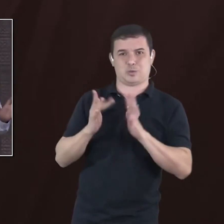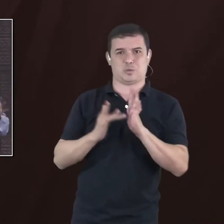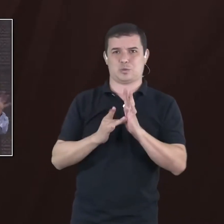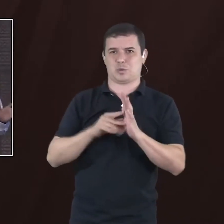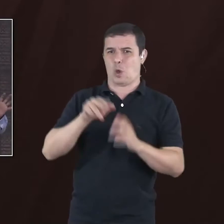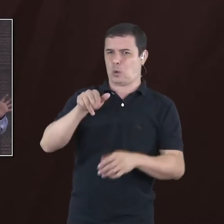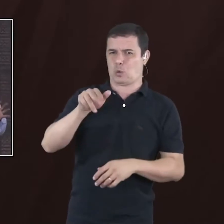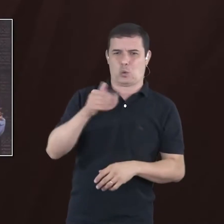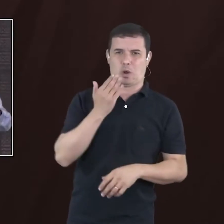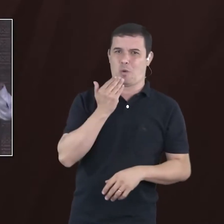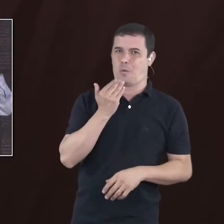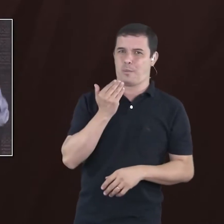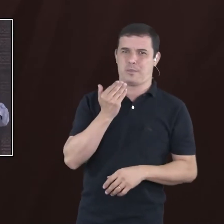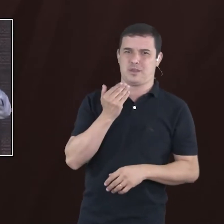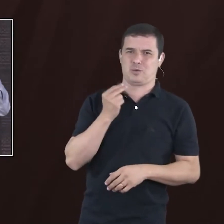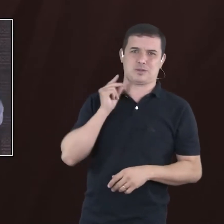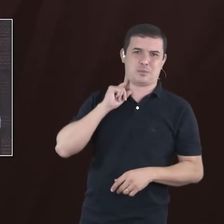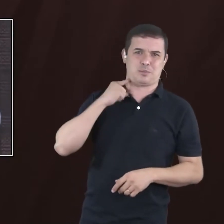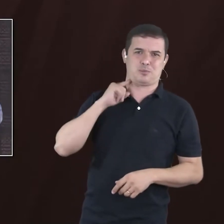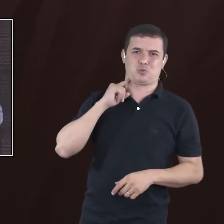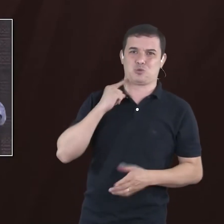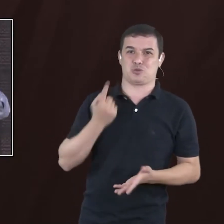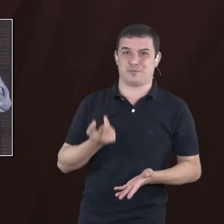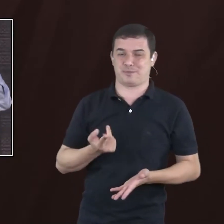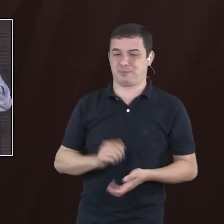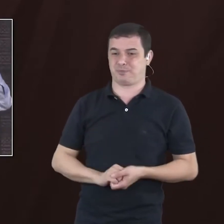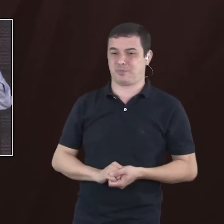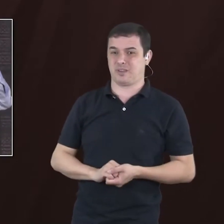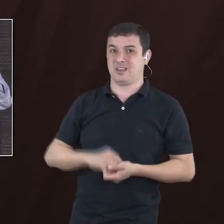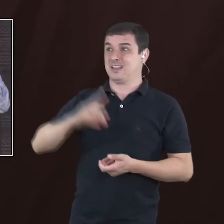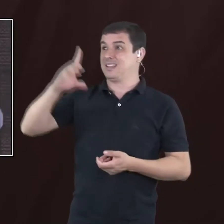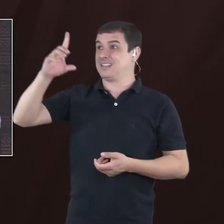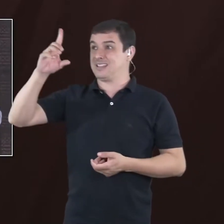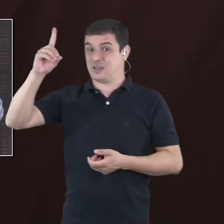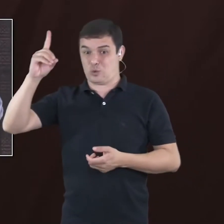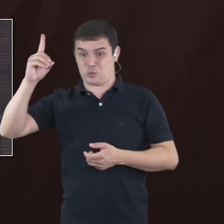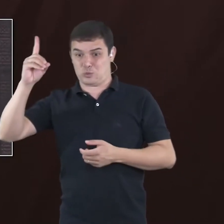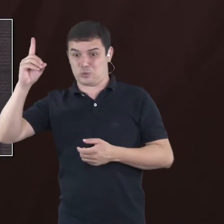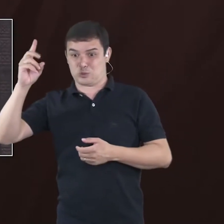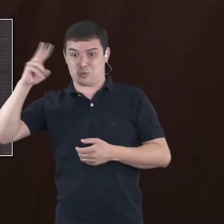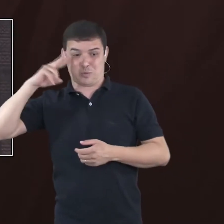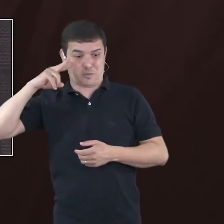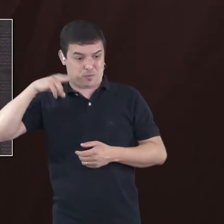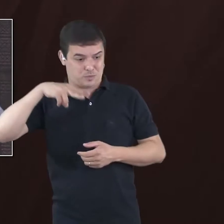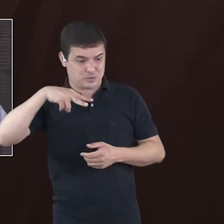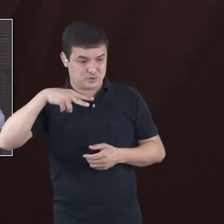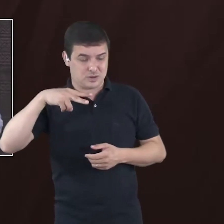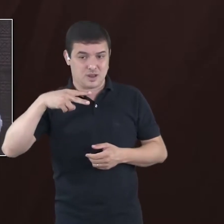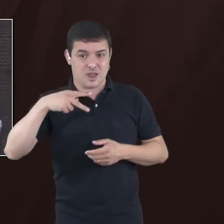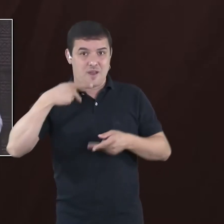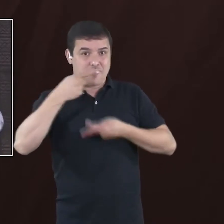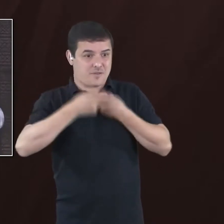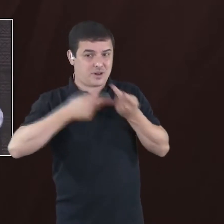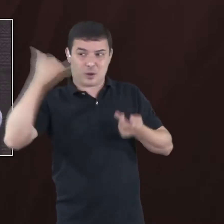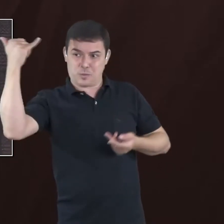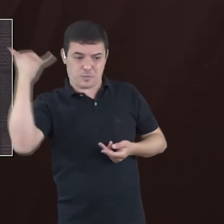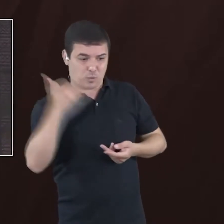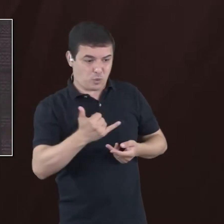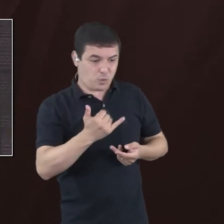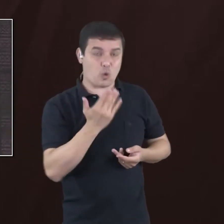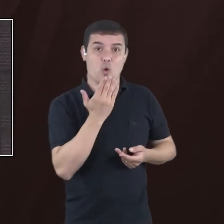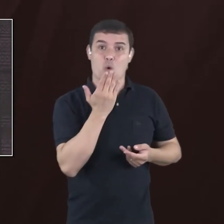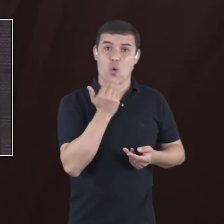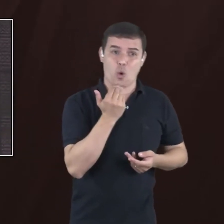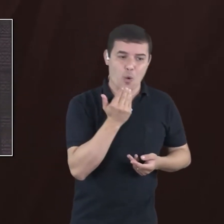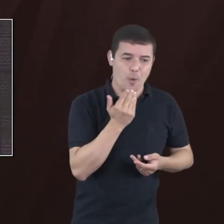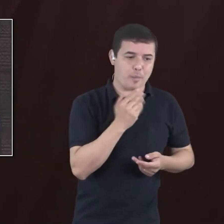qualquer coisa imunda. Quer dizer, o próprio Deus que estava falando para ele matar e comer, ele rejeitou, tanto que